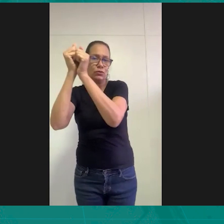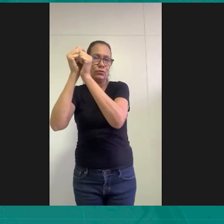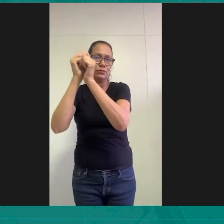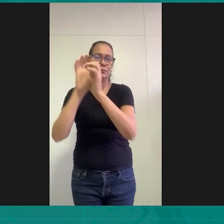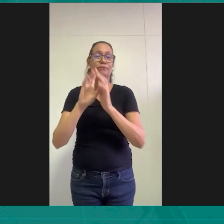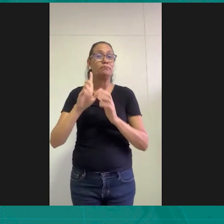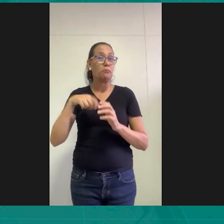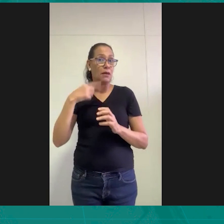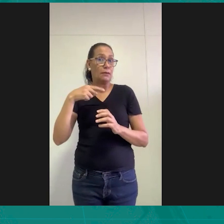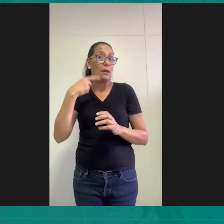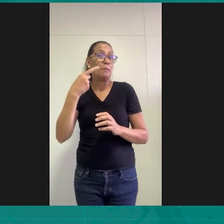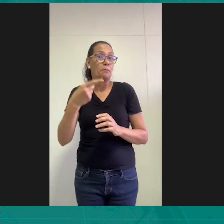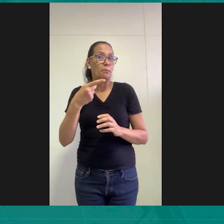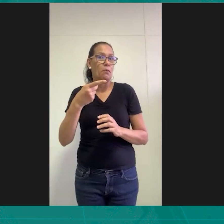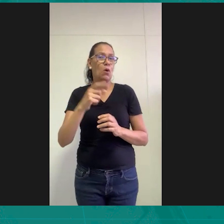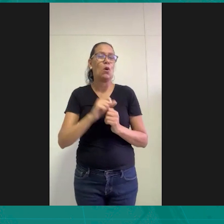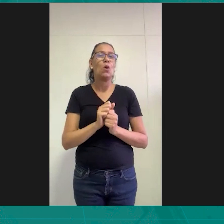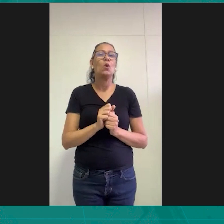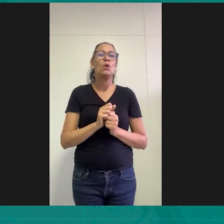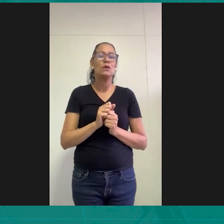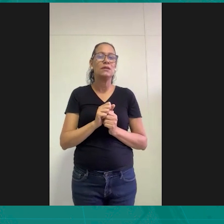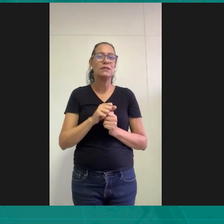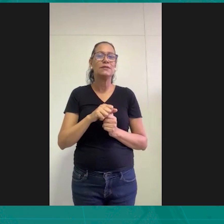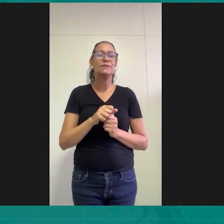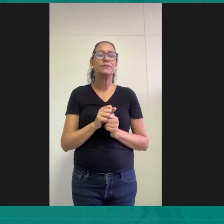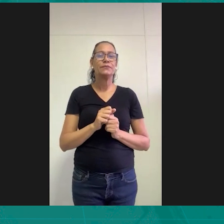crescem. Então, quando nós